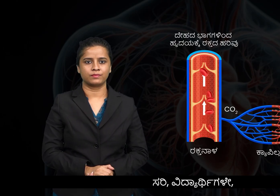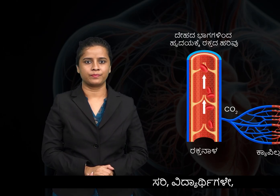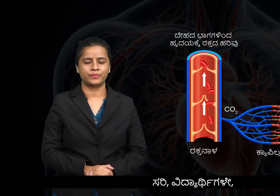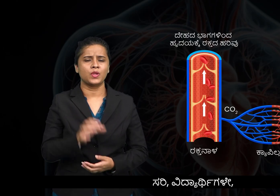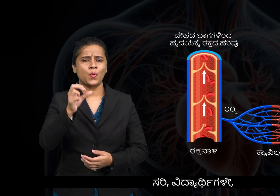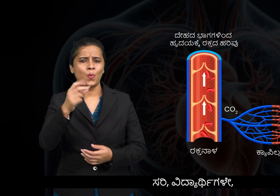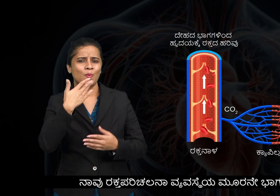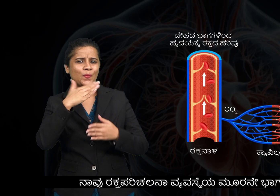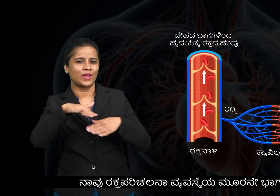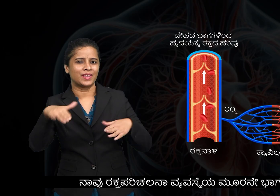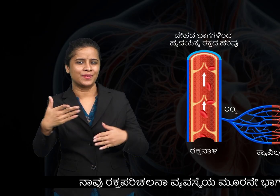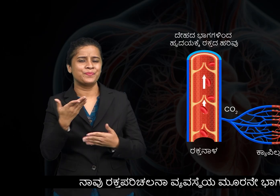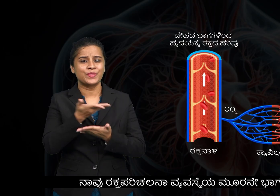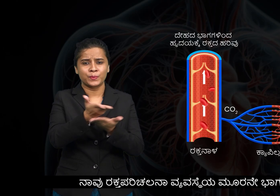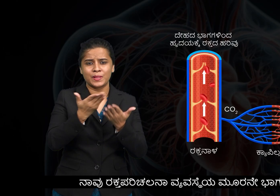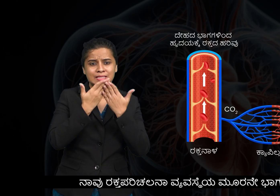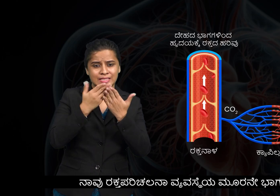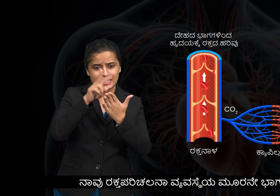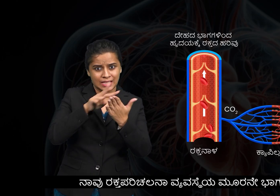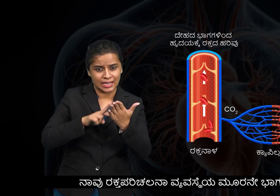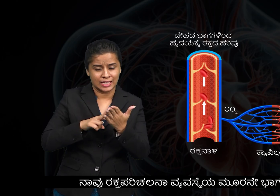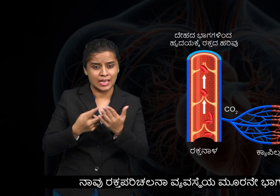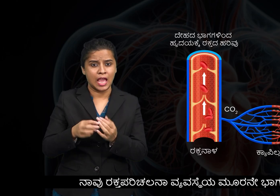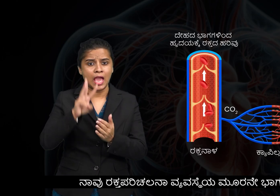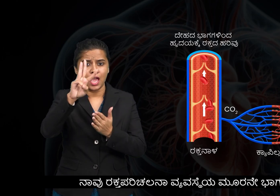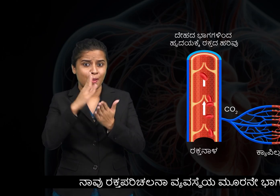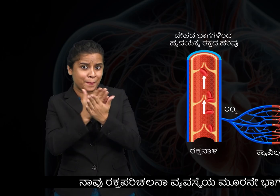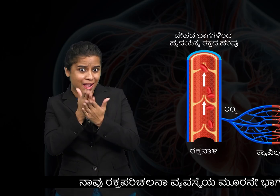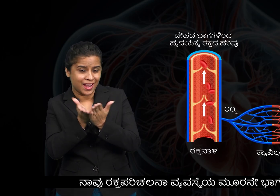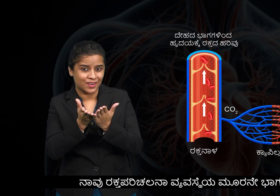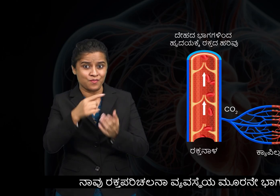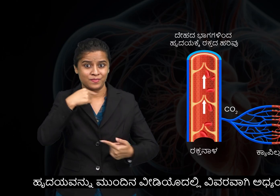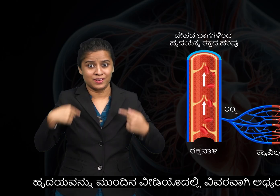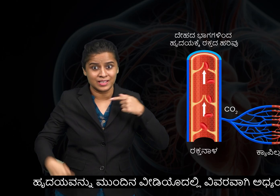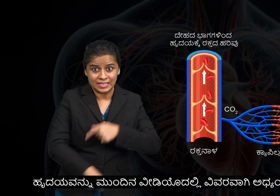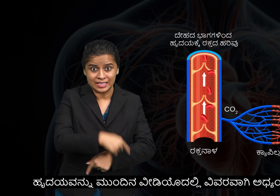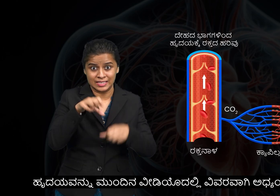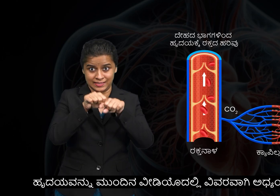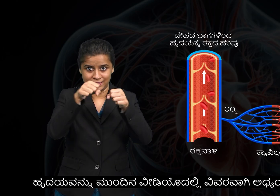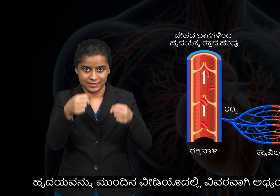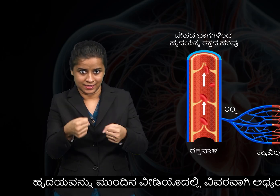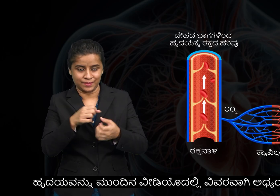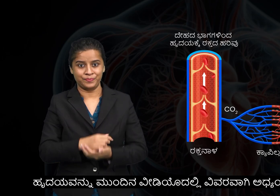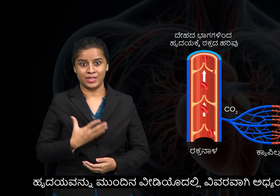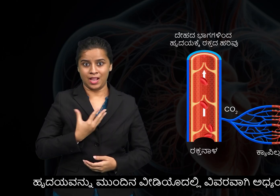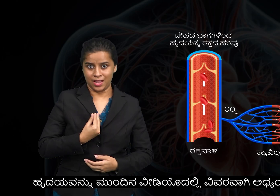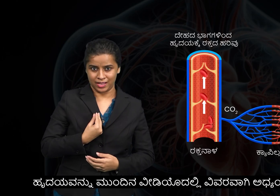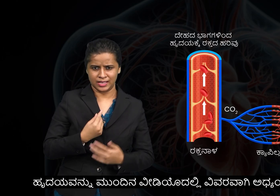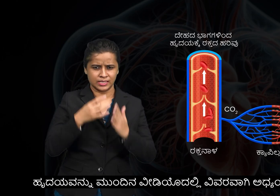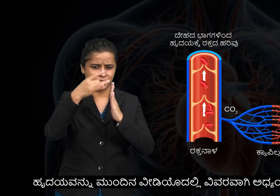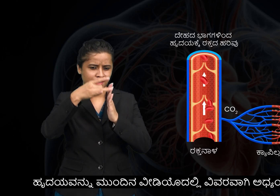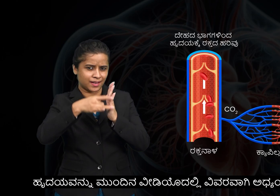ಸರಿ ವಿದ್ಯಾರ್ಥಿಗಳೇ, ನಾವು ರಕ್ತ ಪರಿಚಲನಾ ವ್ಯವಸ್ಥೆಯ 3ನೇ ಭಾಗವನ್ನು ಹೃದಯವನ್ನು ಮುಂದಿನ